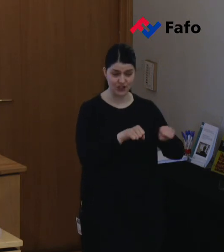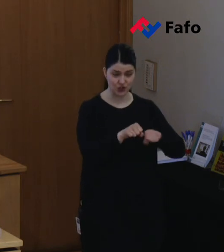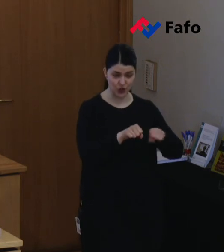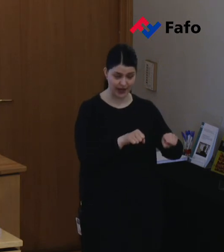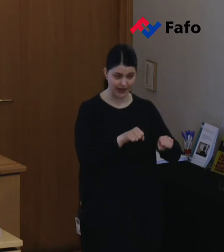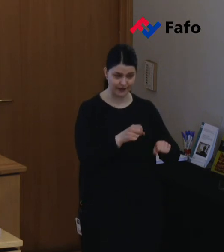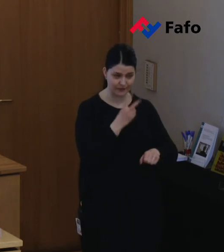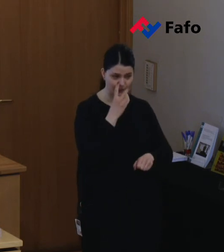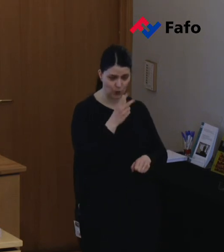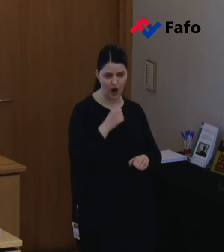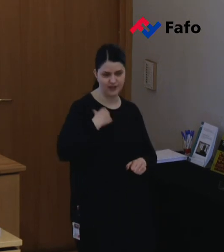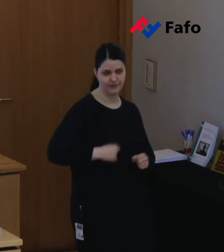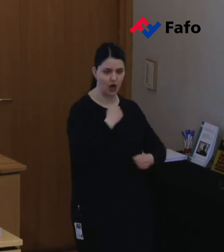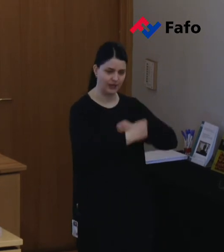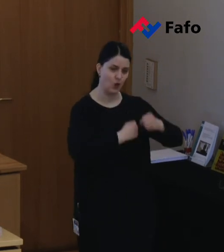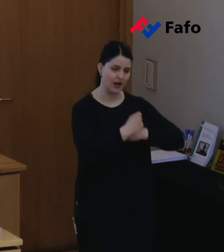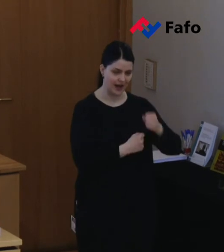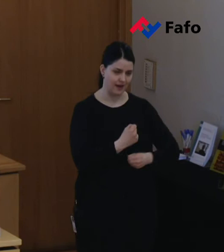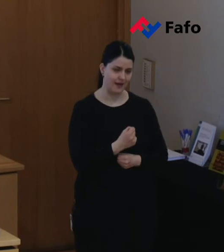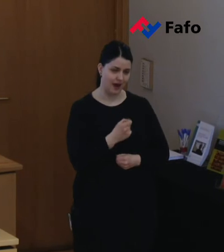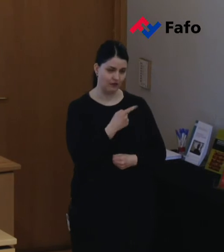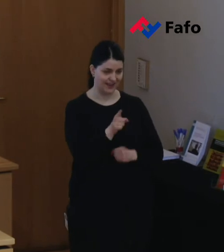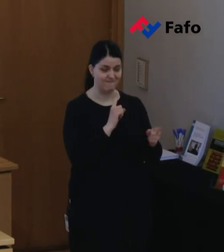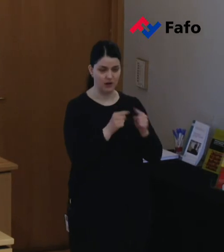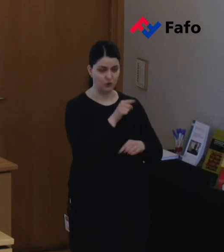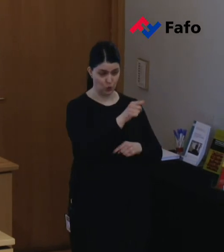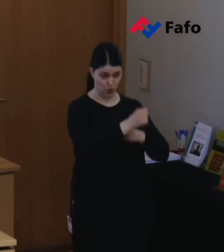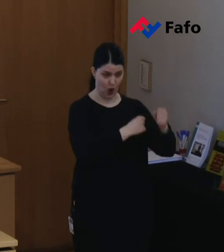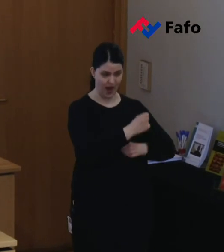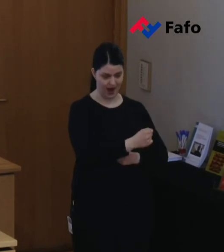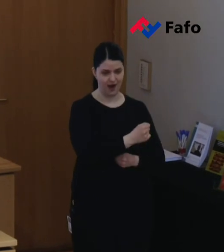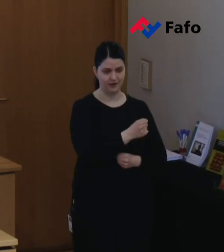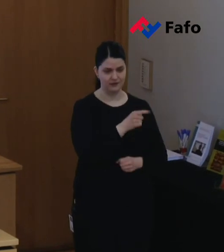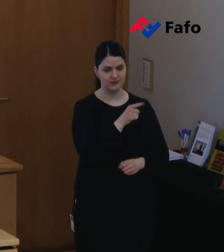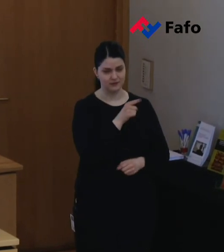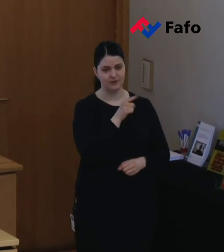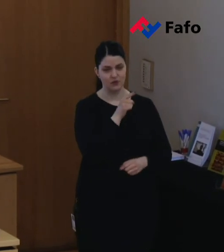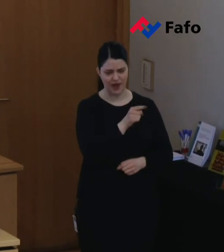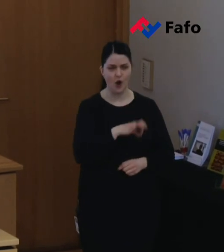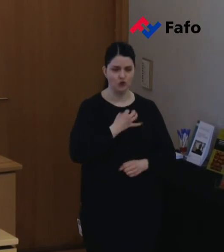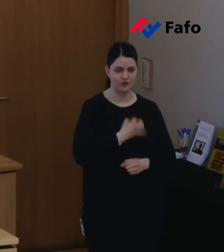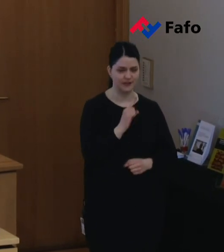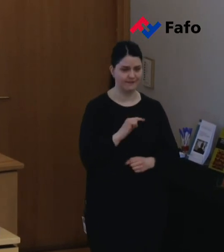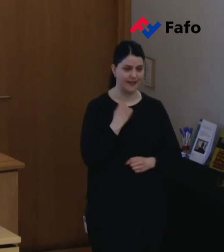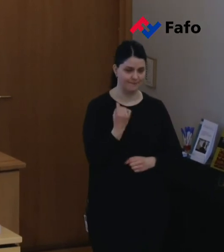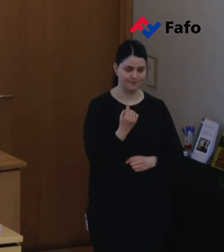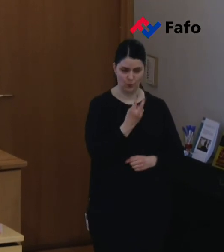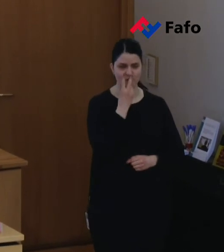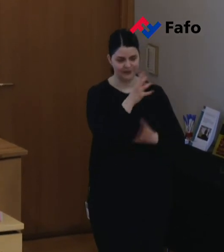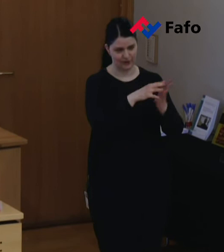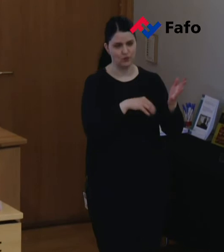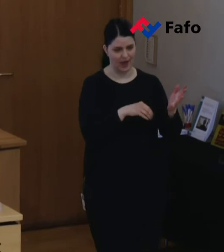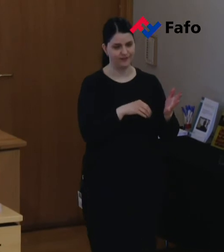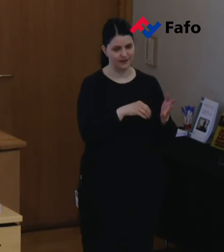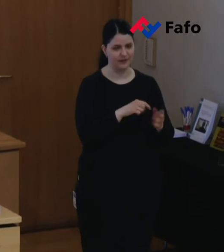brukerstyring, så det også ansvarliggjøring av de valgene du tar. Og det jo nettopp det vi har ønsket, og vi har sett resultat av nå, at